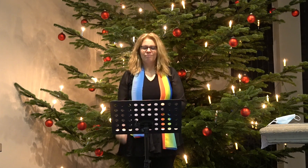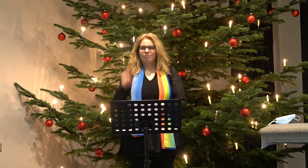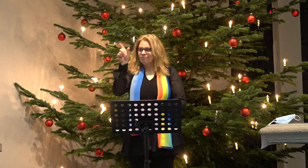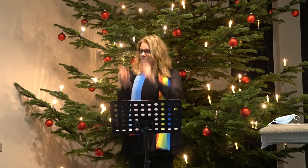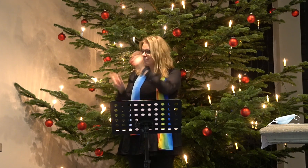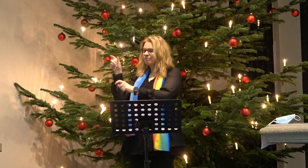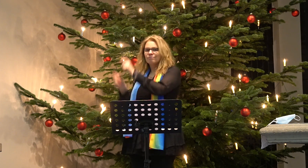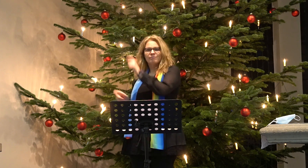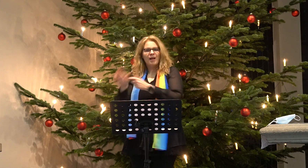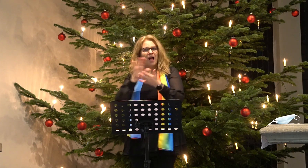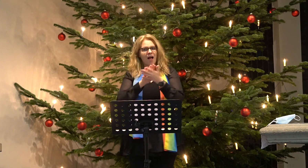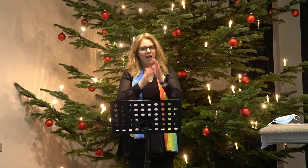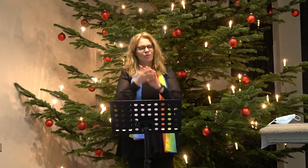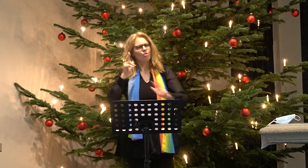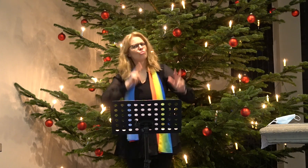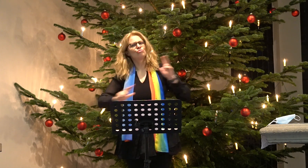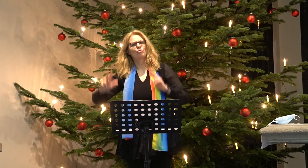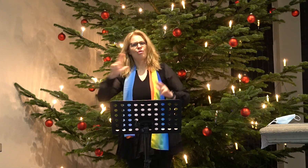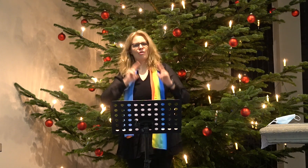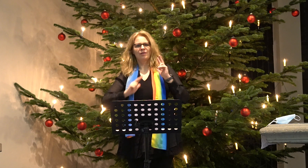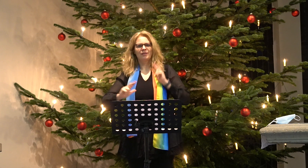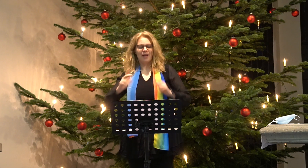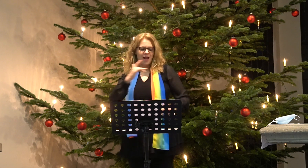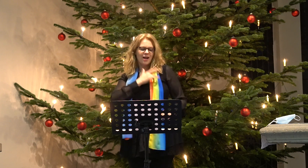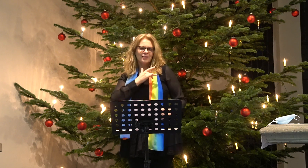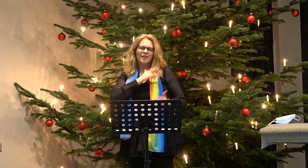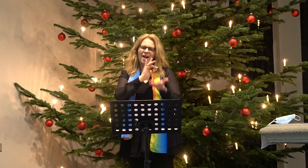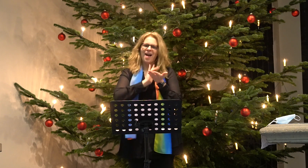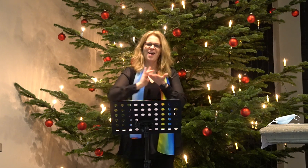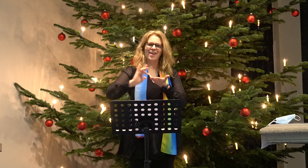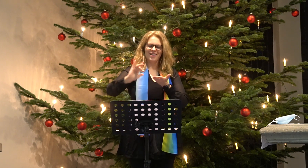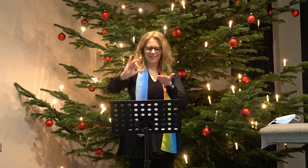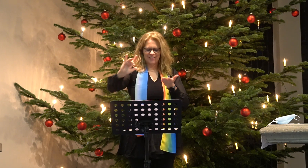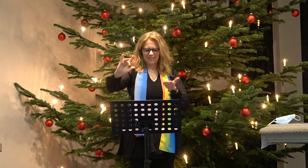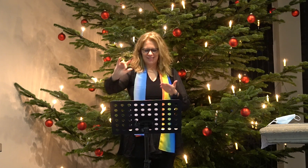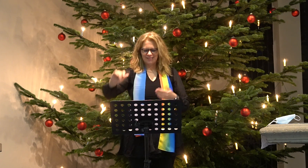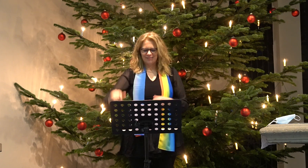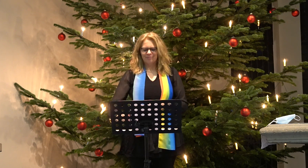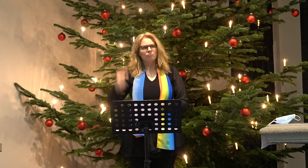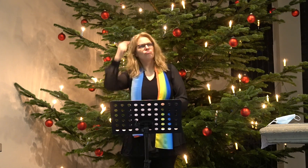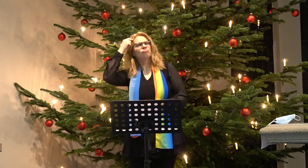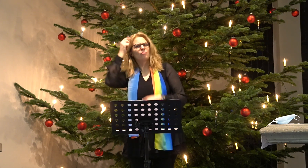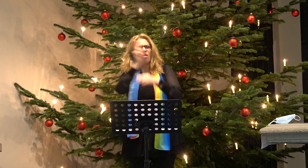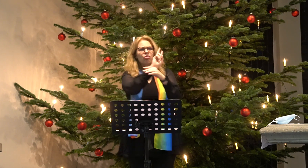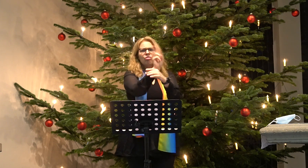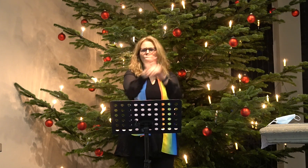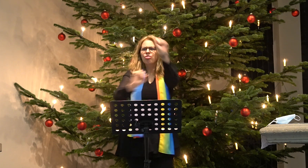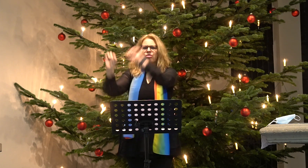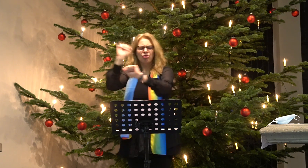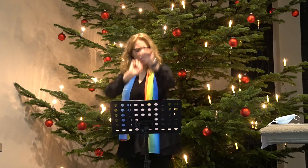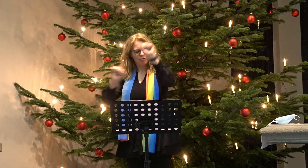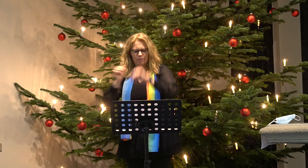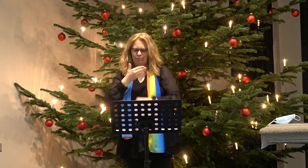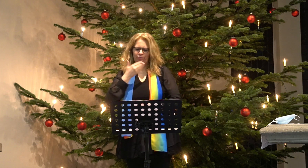darf dort stehen, an seiner heiligen Stätte? Wer unschuldige Hände hat und reines Herzens ist, wer